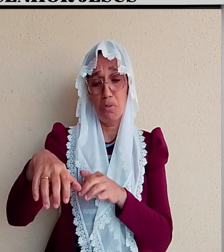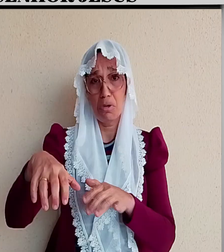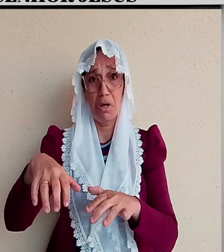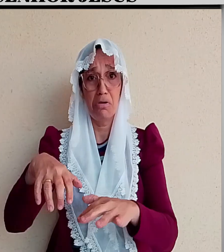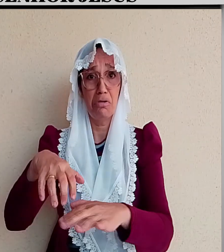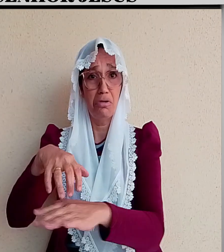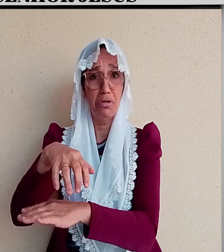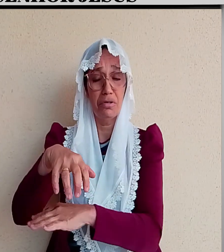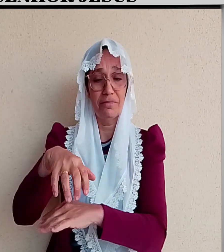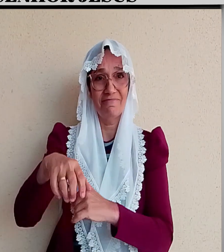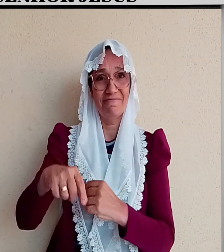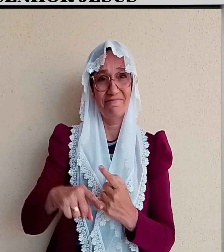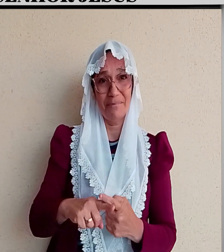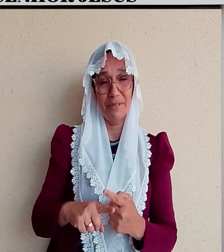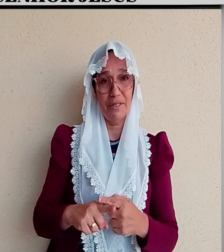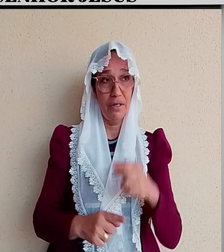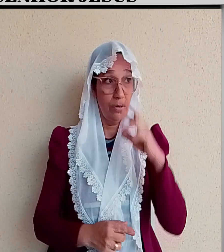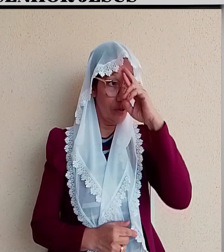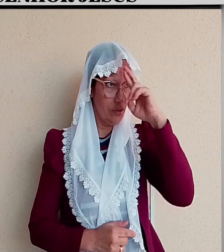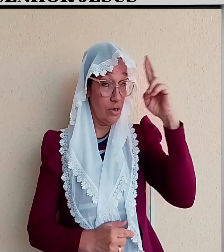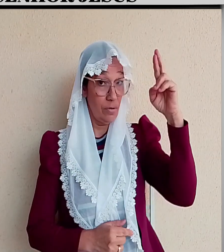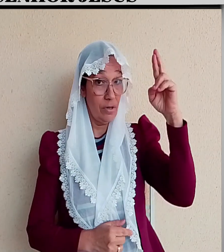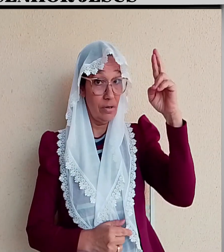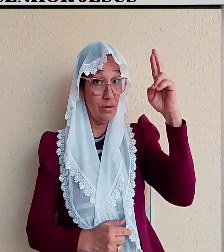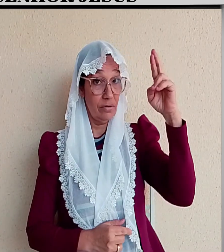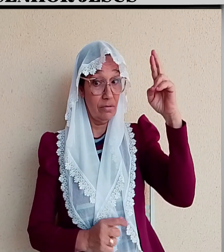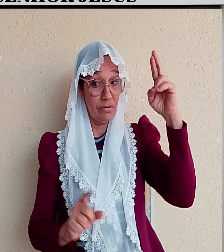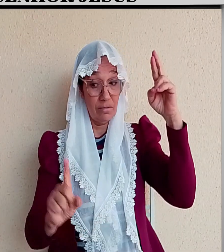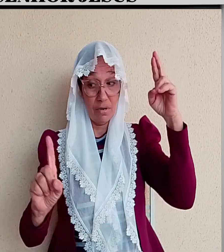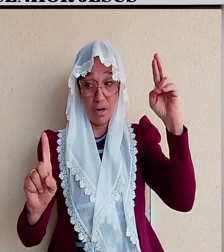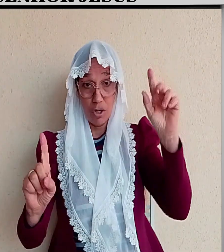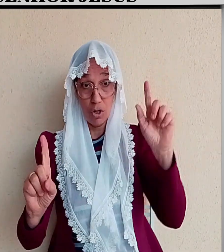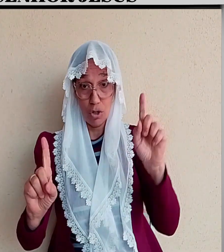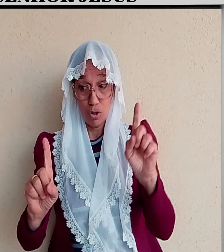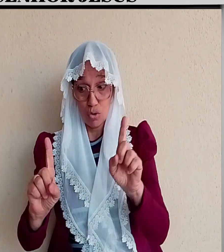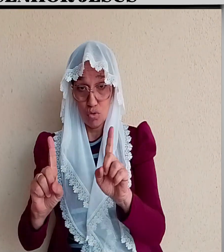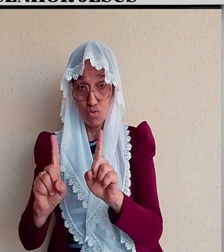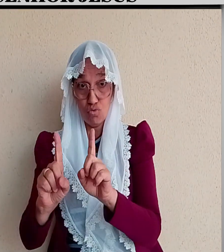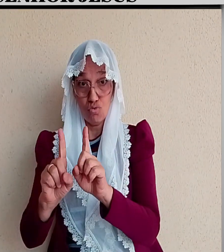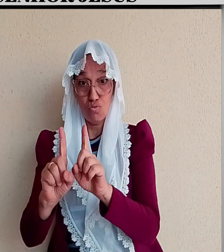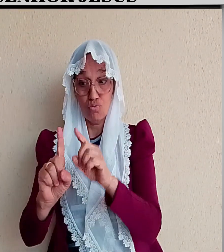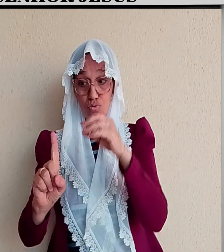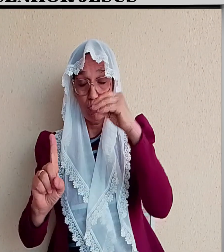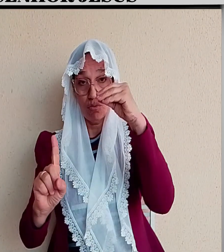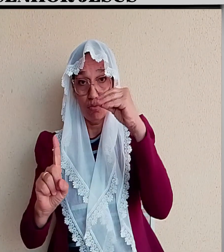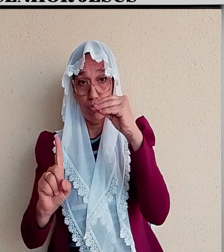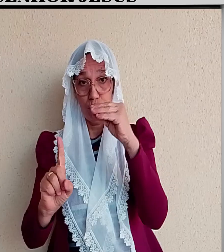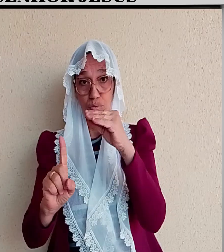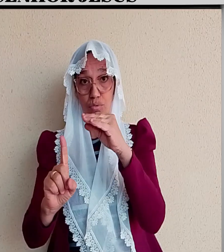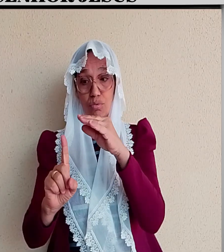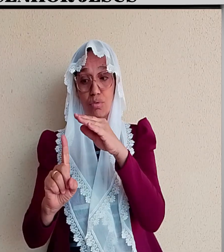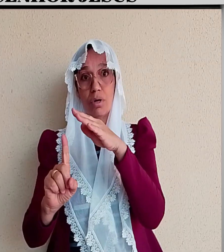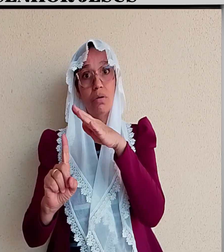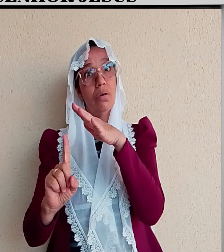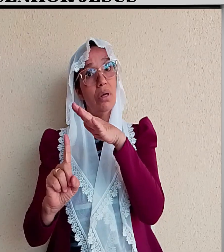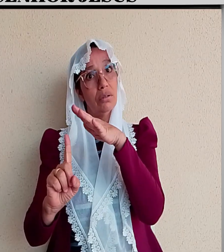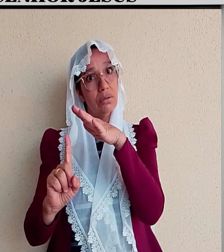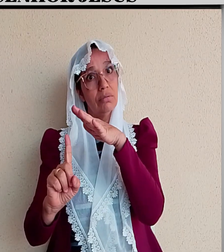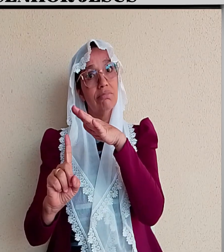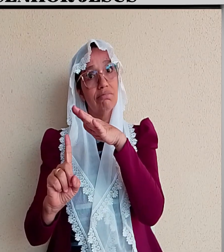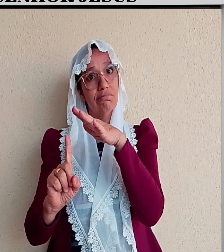a Jesus. Do teu lado, levando pão. Aleluia. O Senhor, irmão, eu não queria que acabasse o culto hoje. Glória